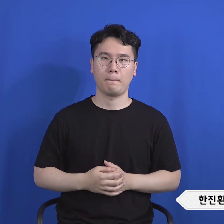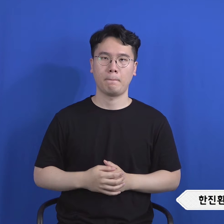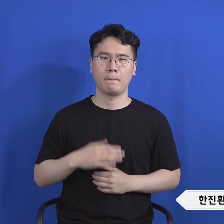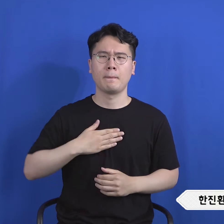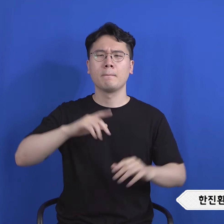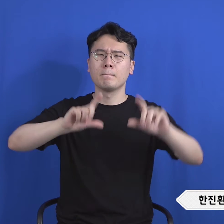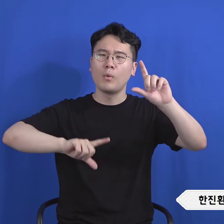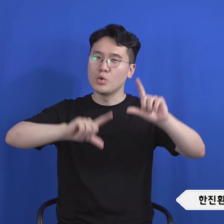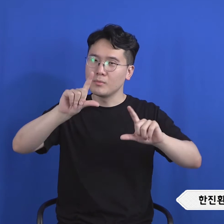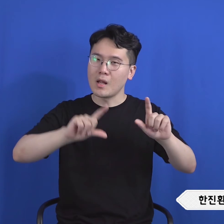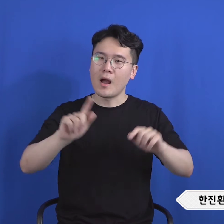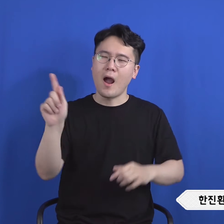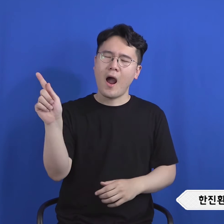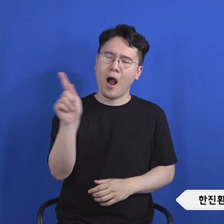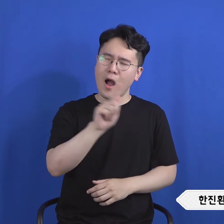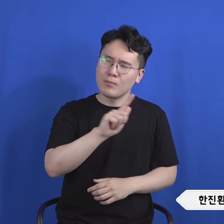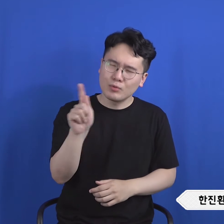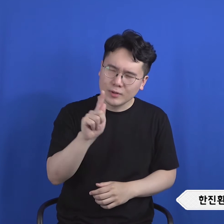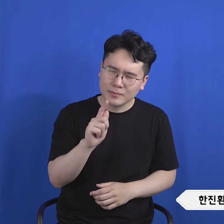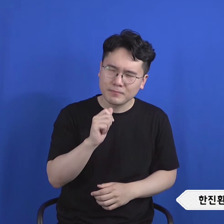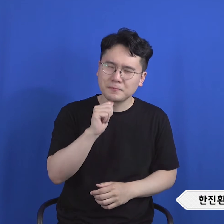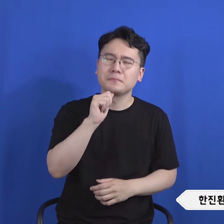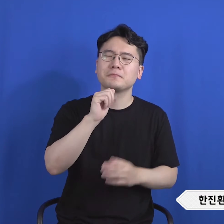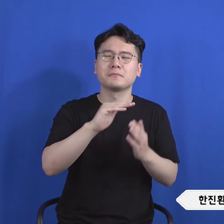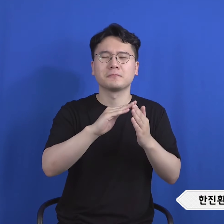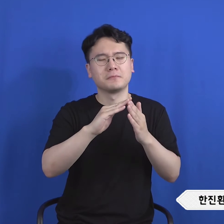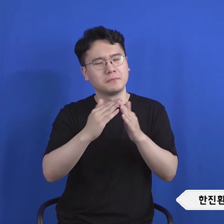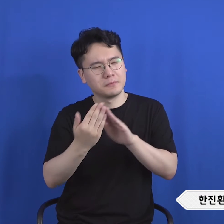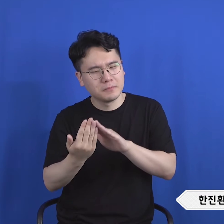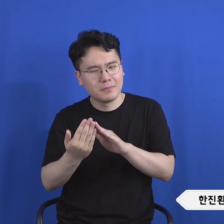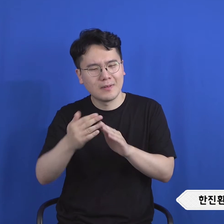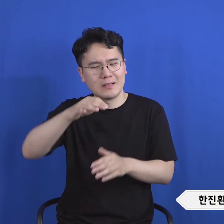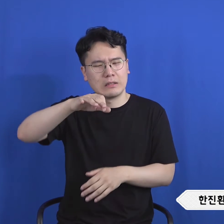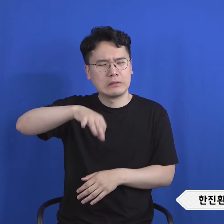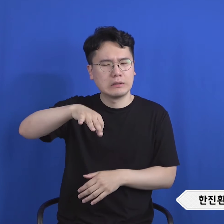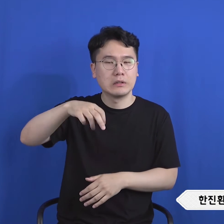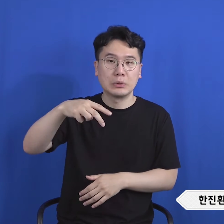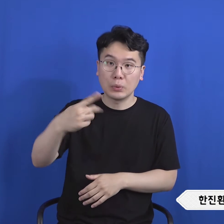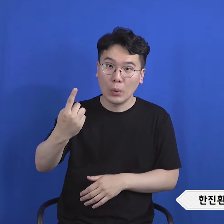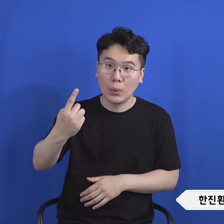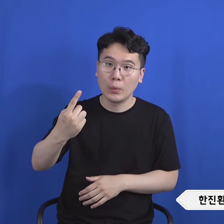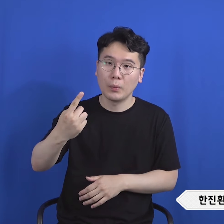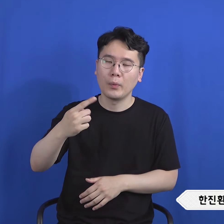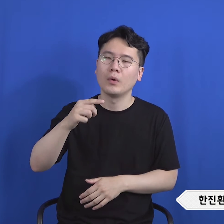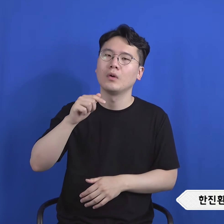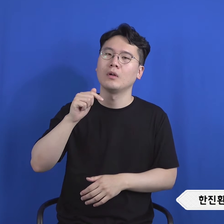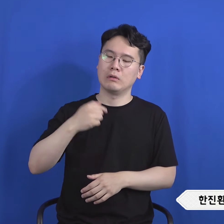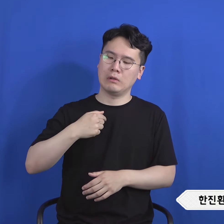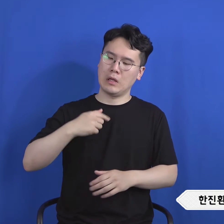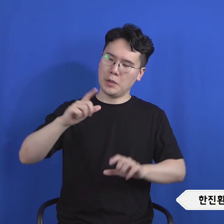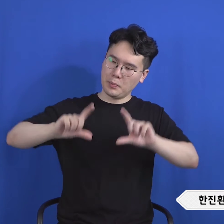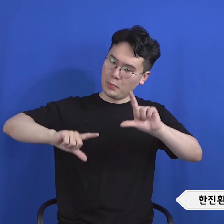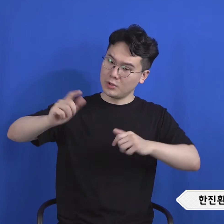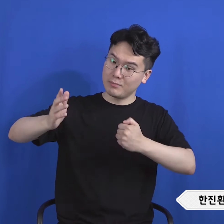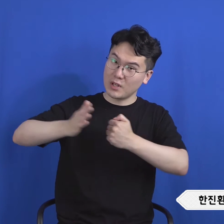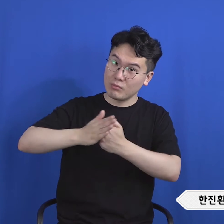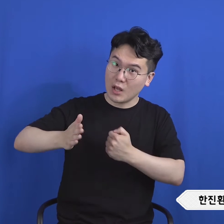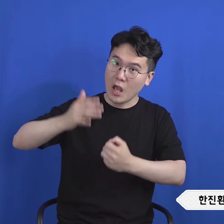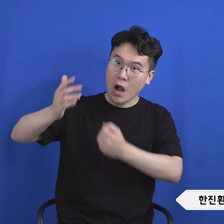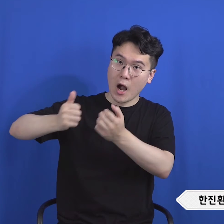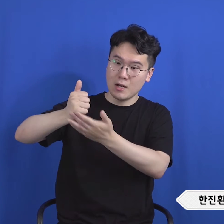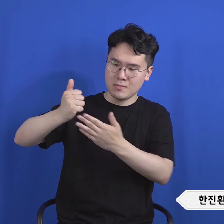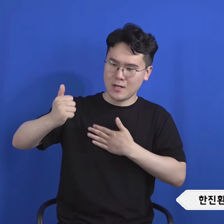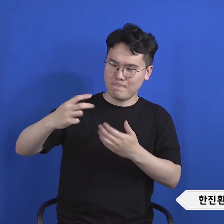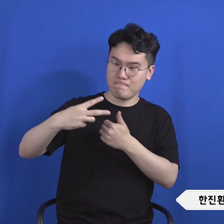내 모습이 아무리 초라하고 내 꼬락서니가 아무리 볼품이 없고 그래도 그것 때문에